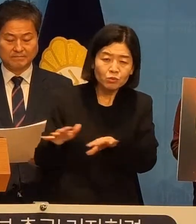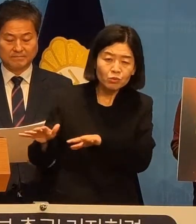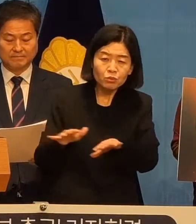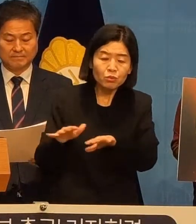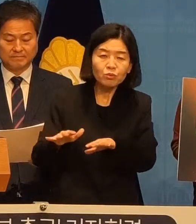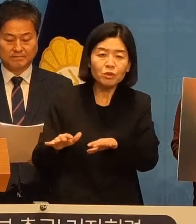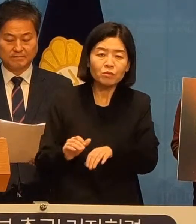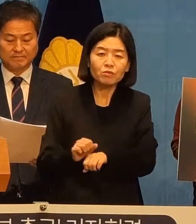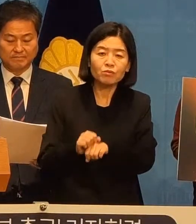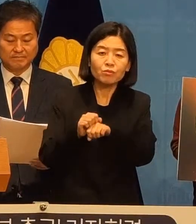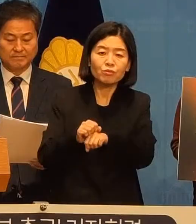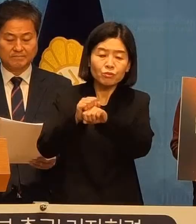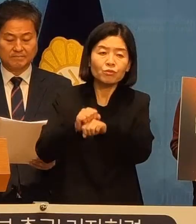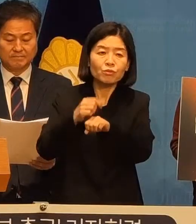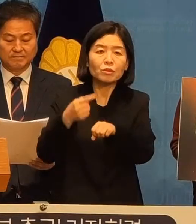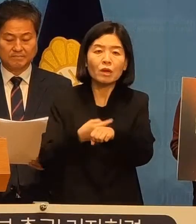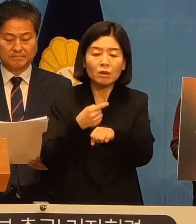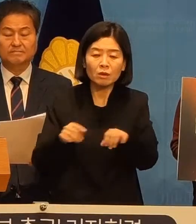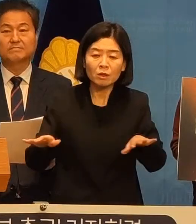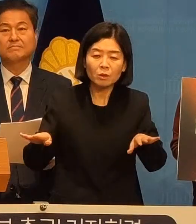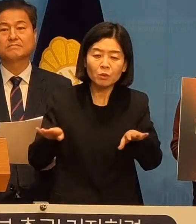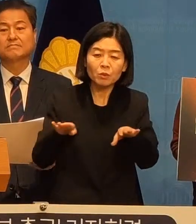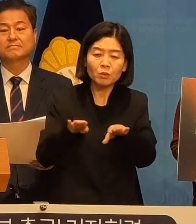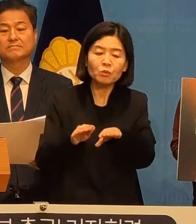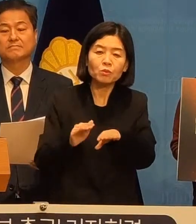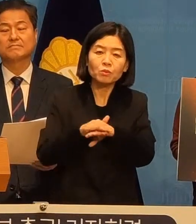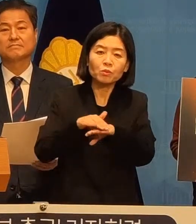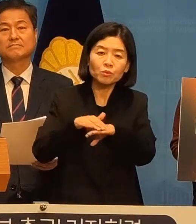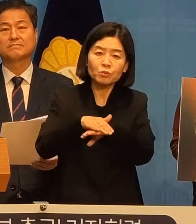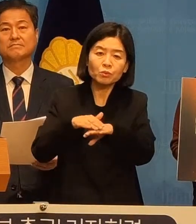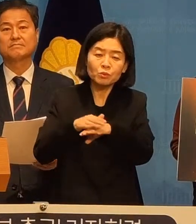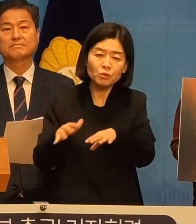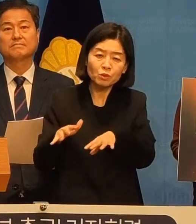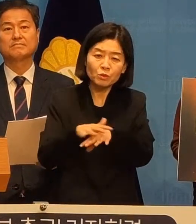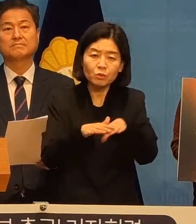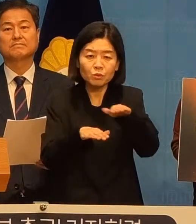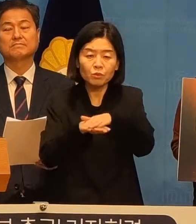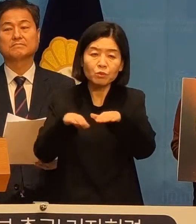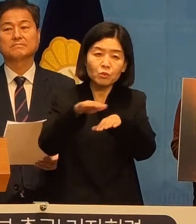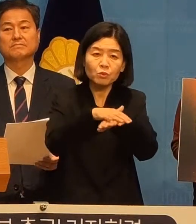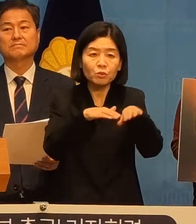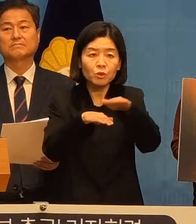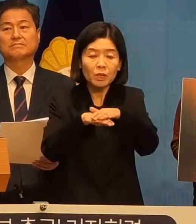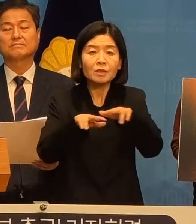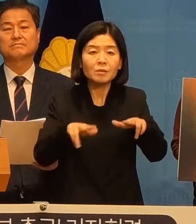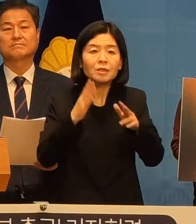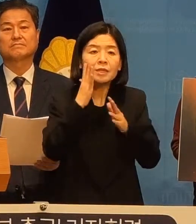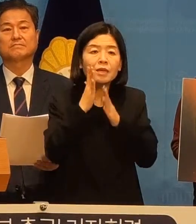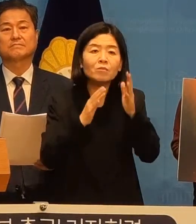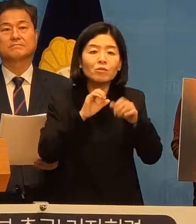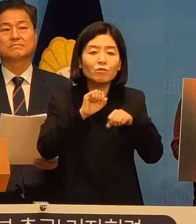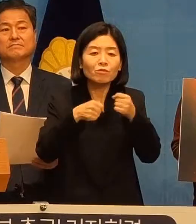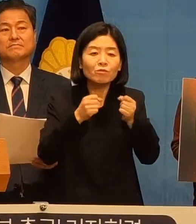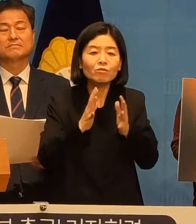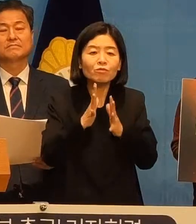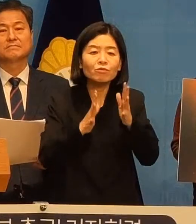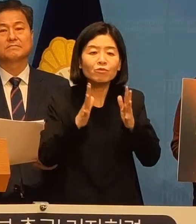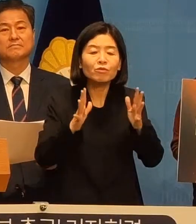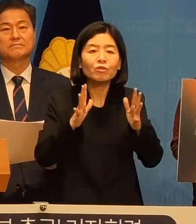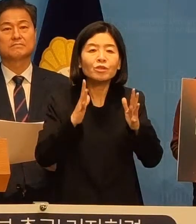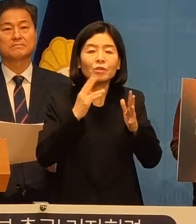된 상태고, 그것으로 인해서 생물 서식지가 많이 생겼습니다. 대표적으로 밤섬도